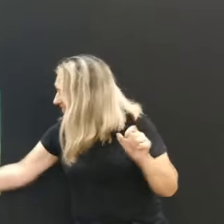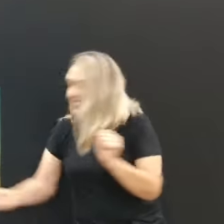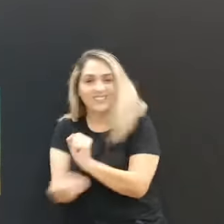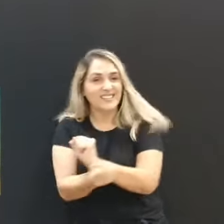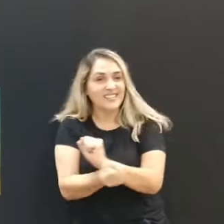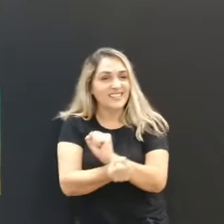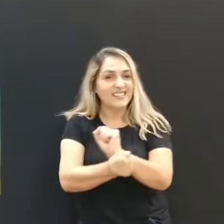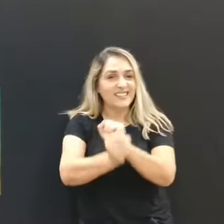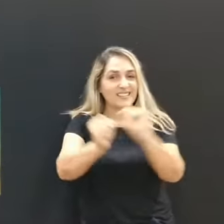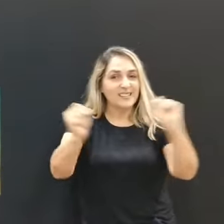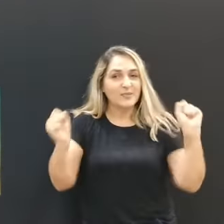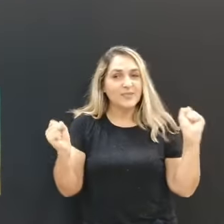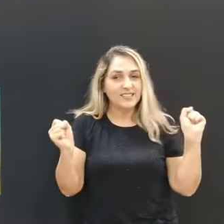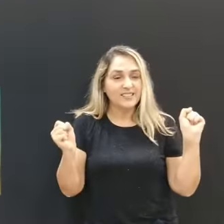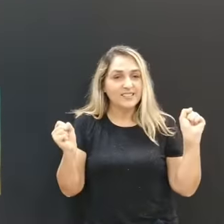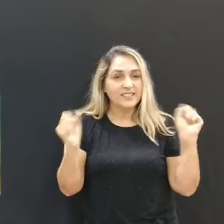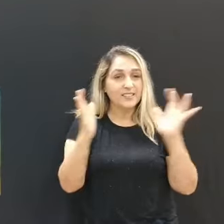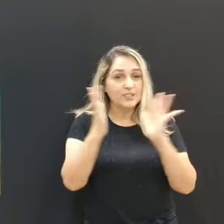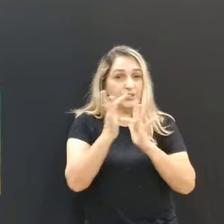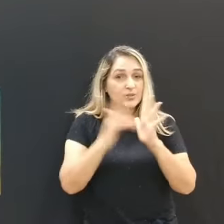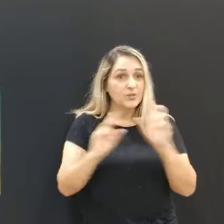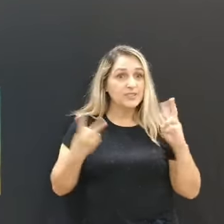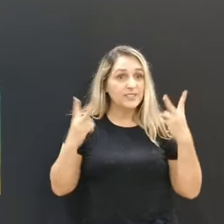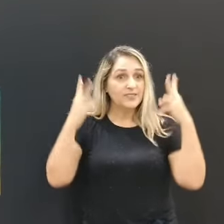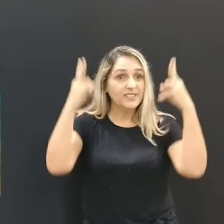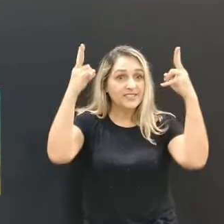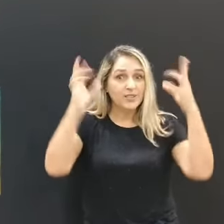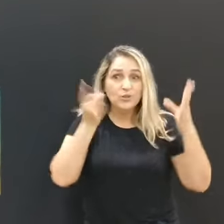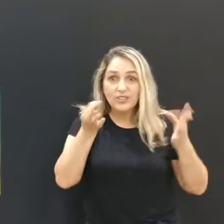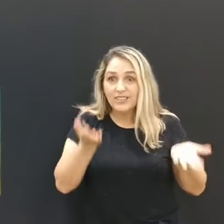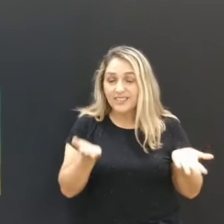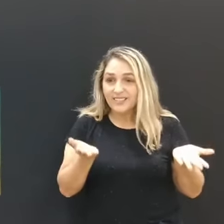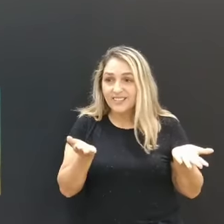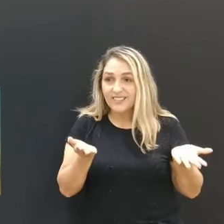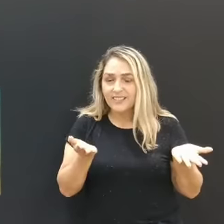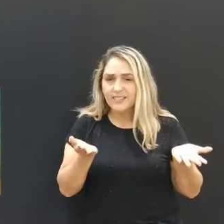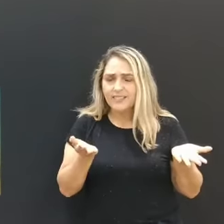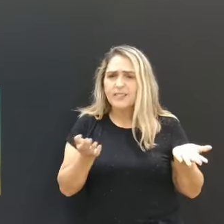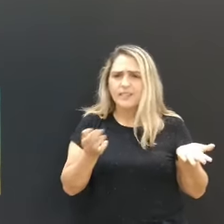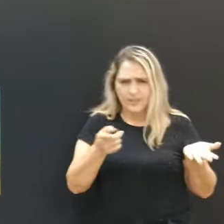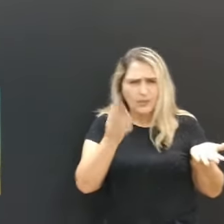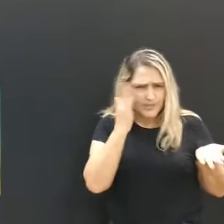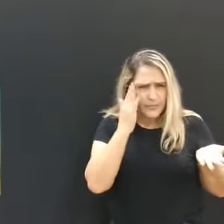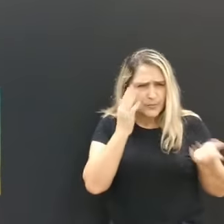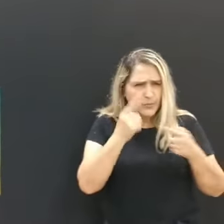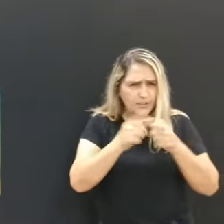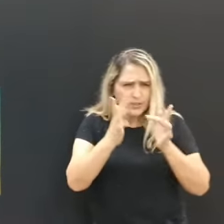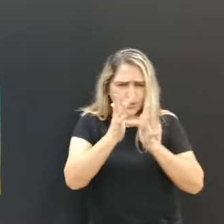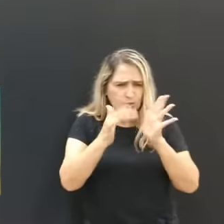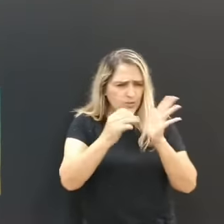Jesus venceu para dar vida completa. Jesus é vencedor, é